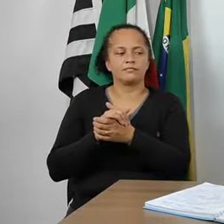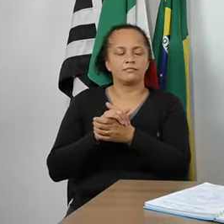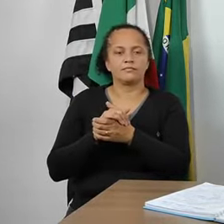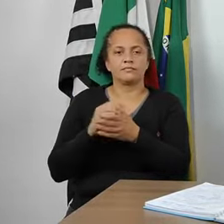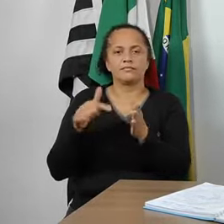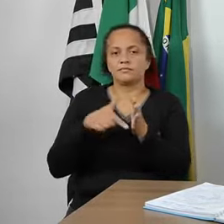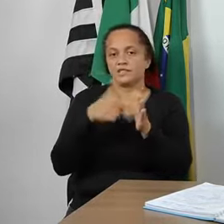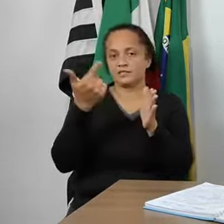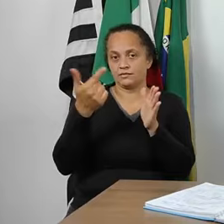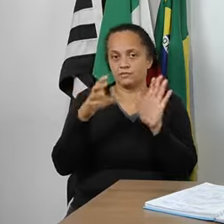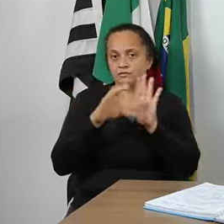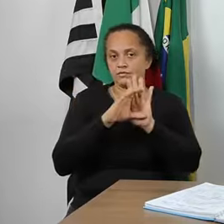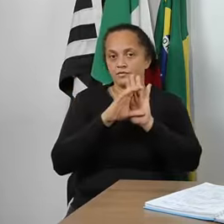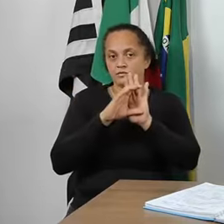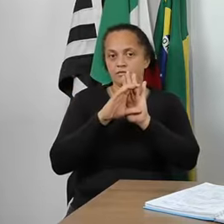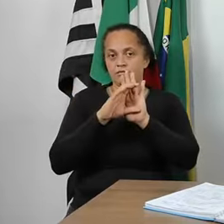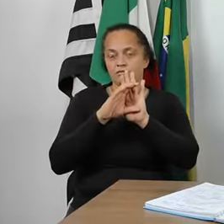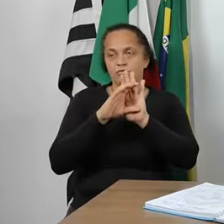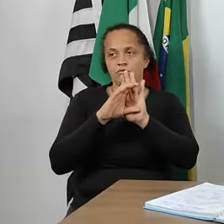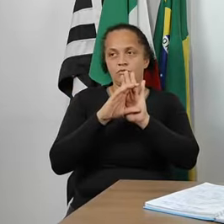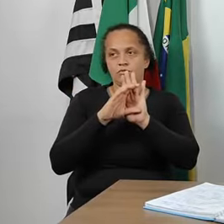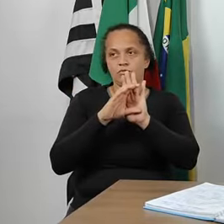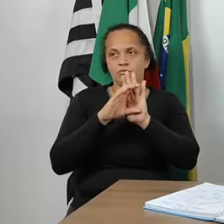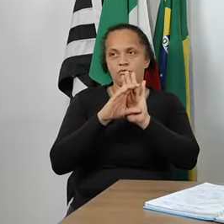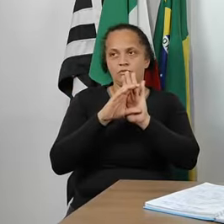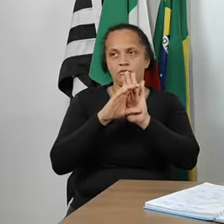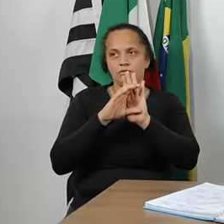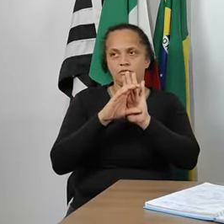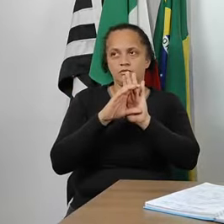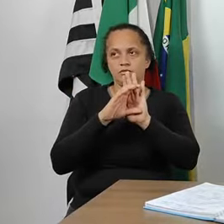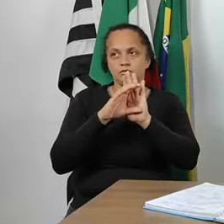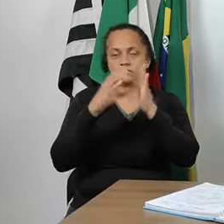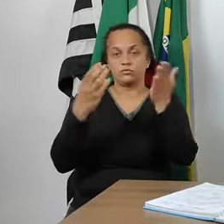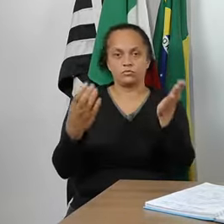Crônicas. 2 Crônicas, capítulo 7.